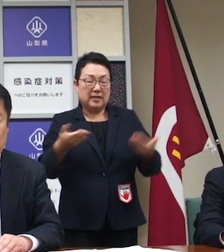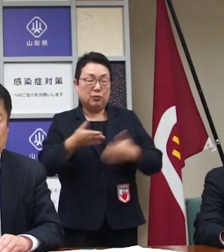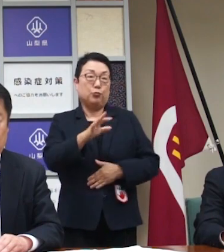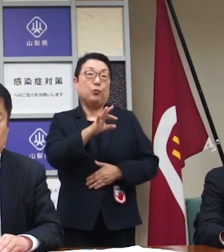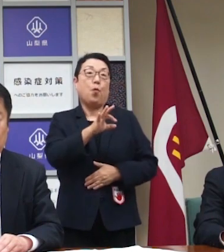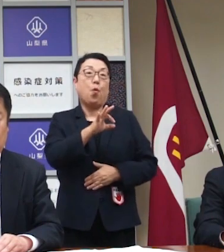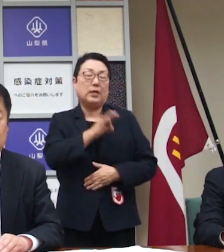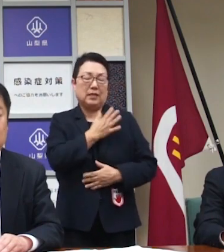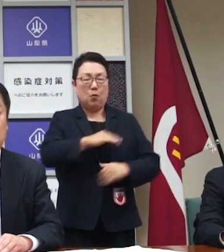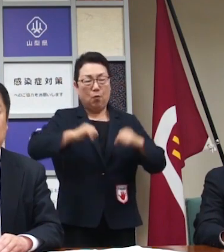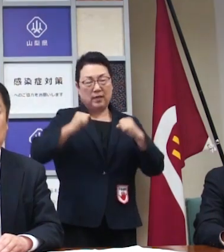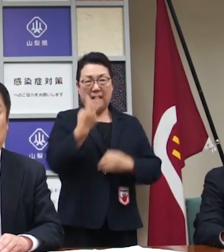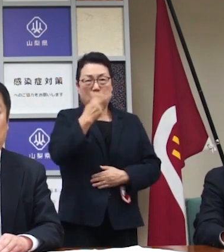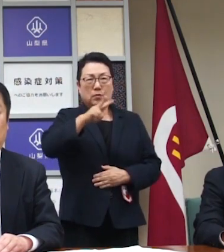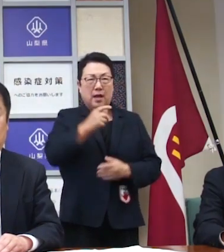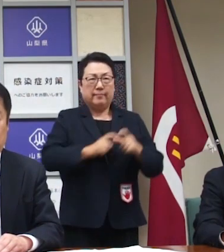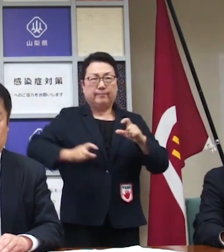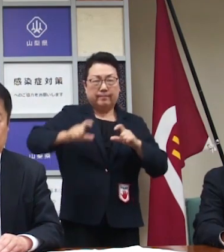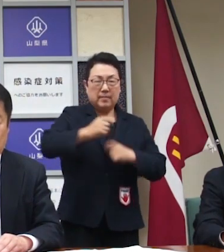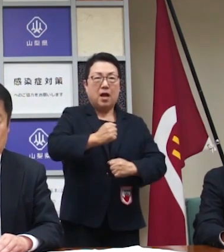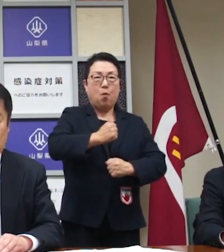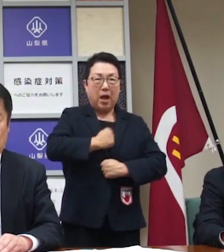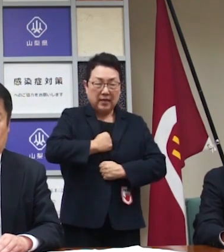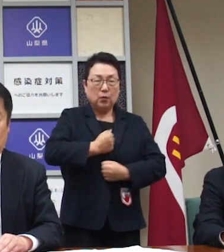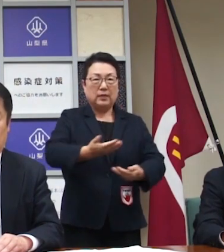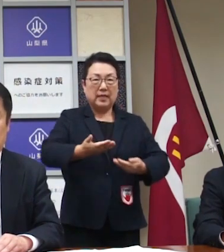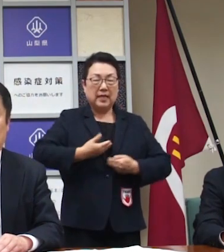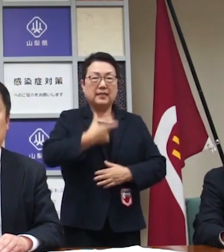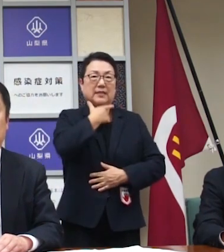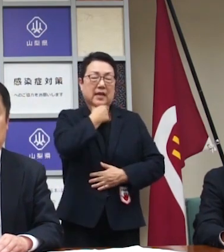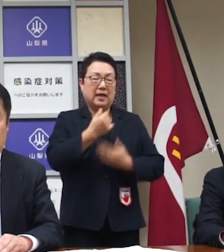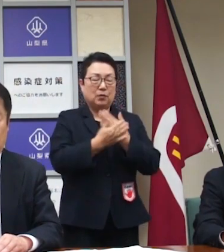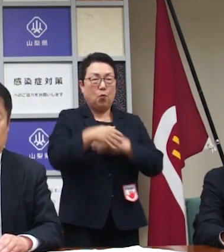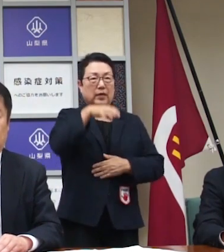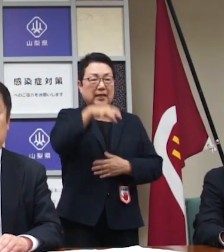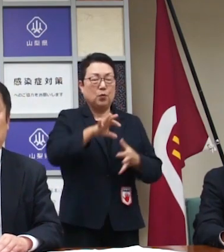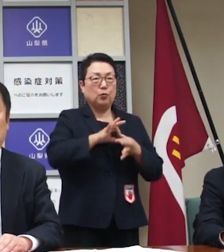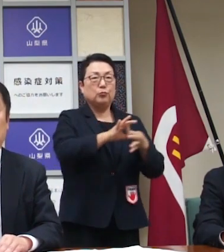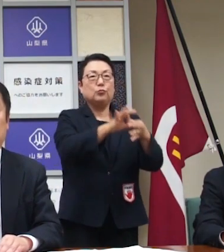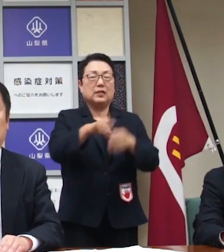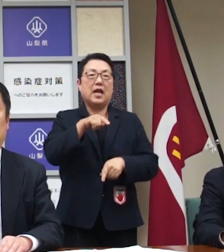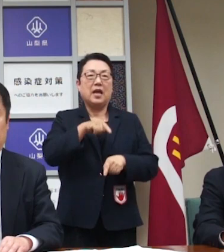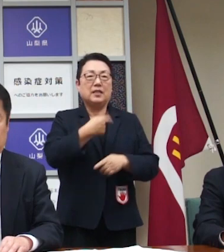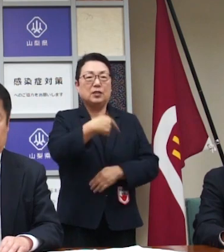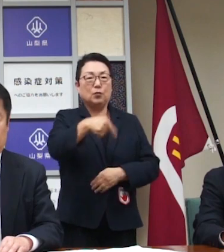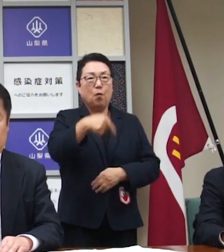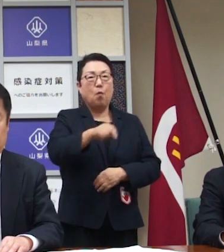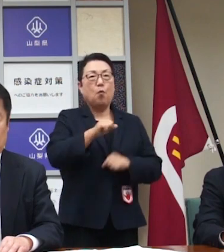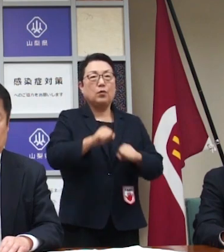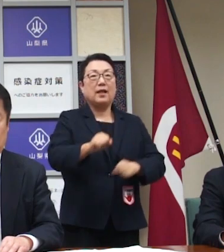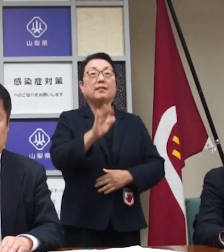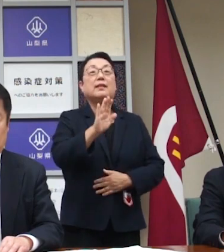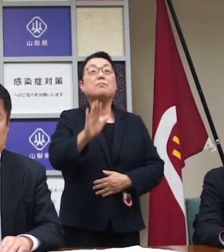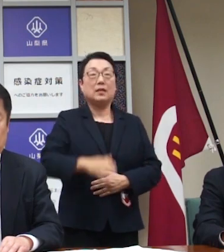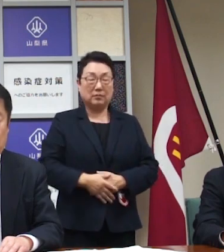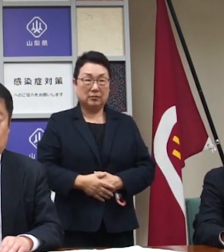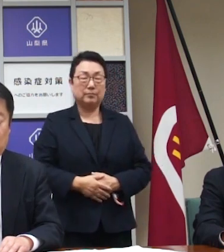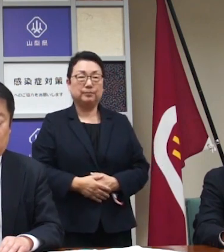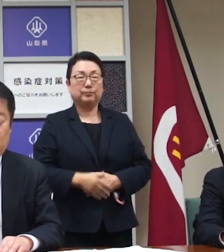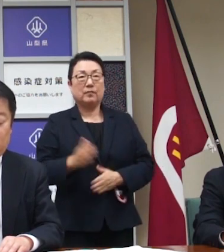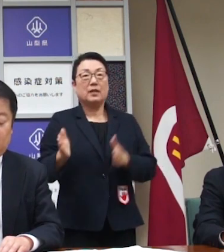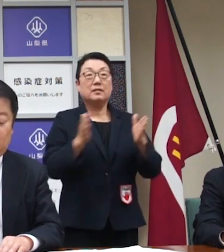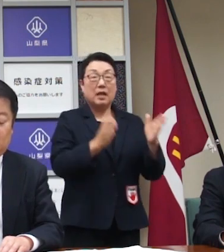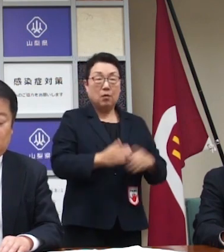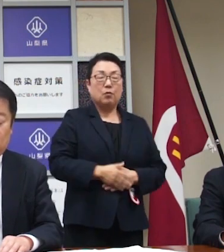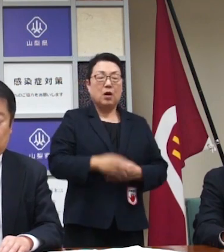員の健康管理に一層ご配慮くださいますよう保健所を通じて指導を行っております。な